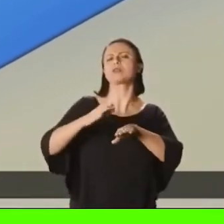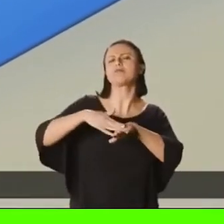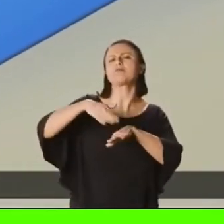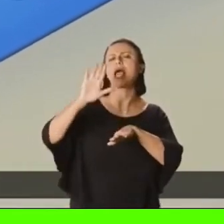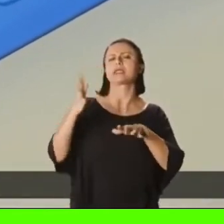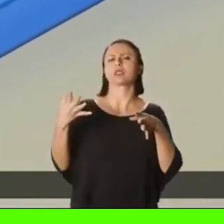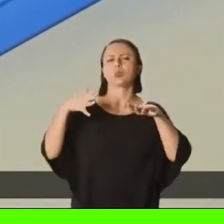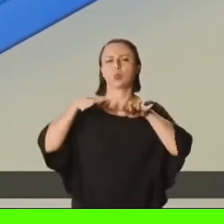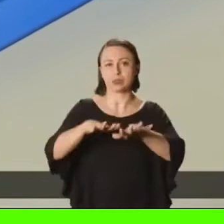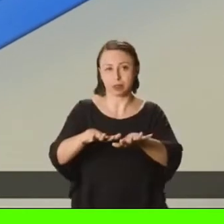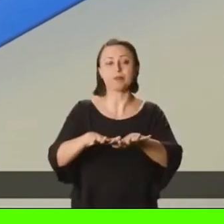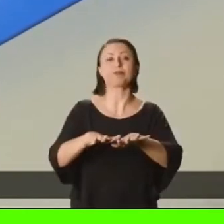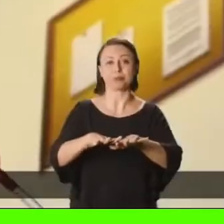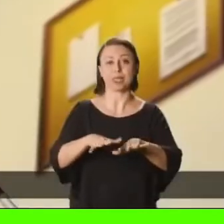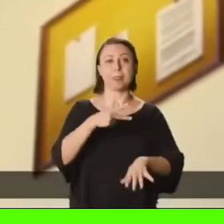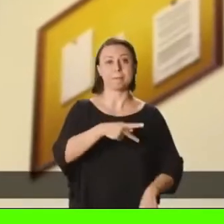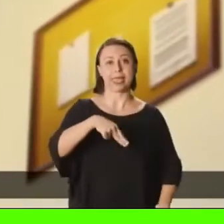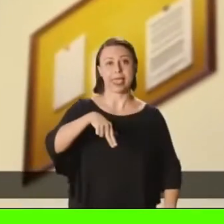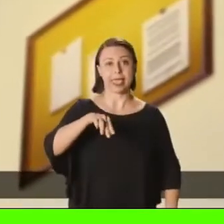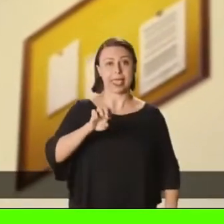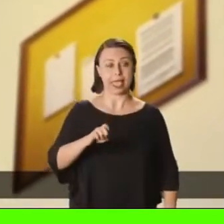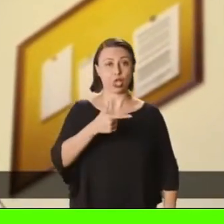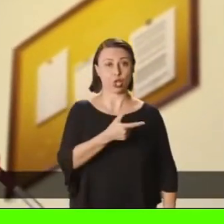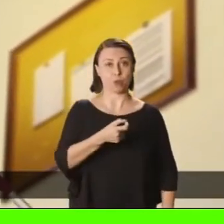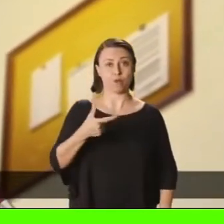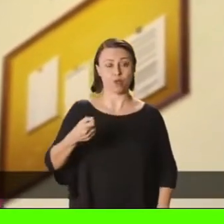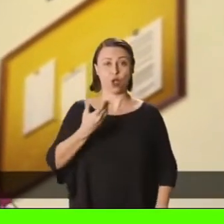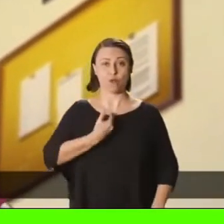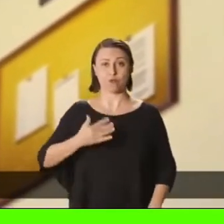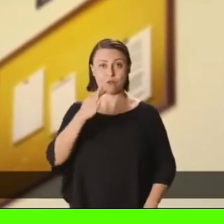inclusiva. Com a PNEE 2020, o governo federal